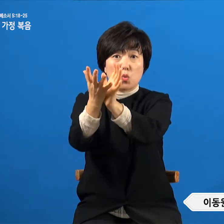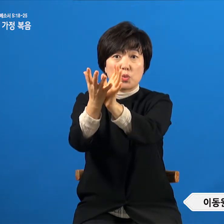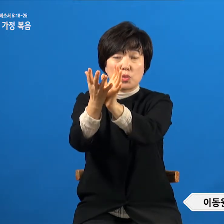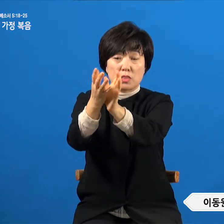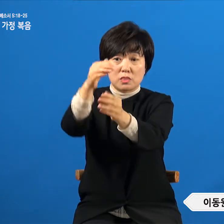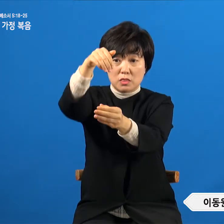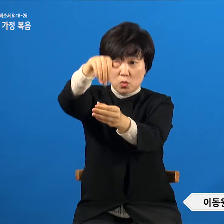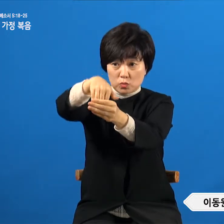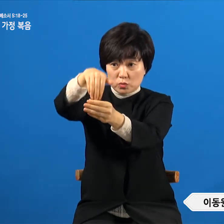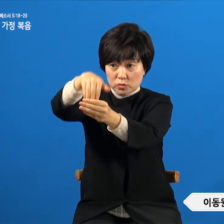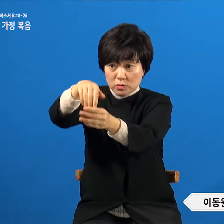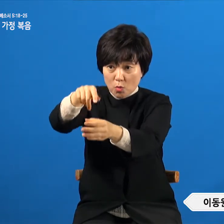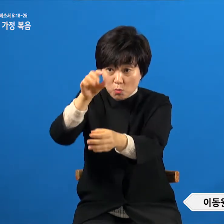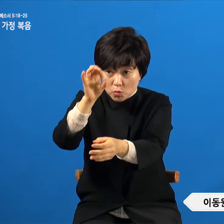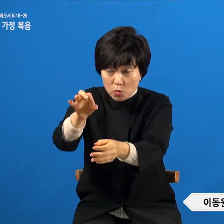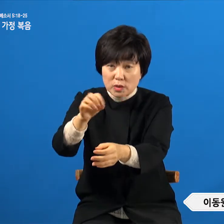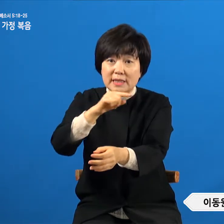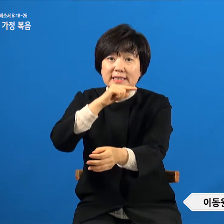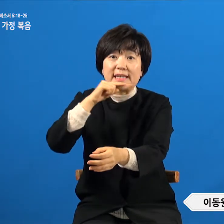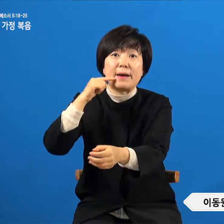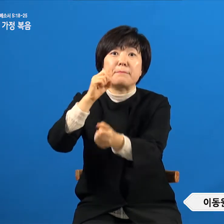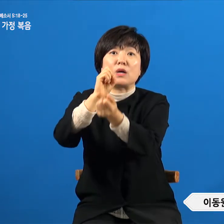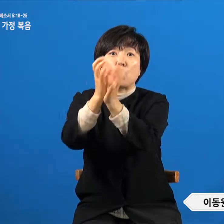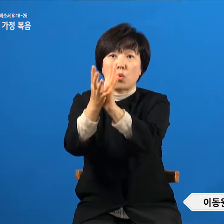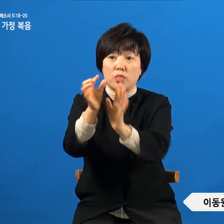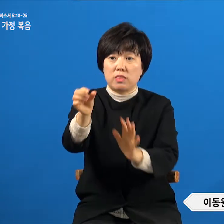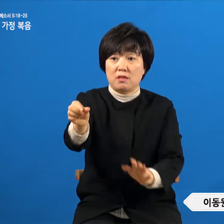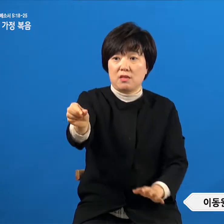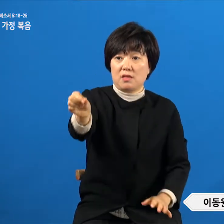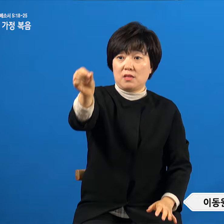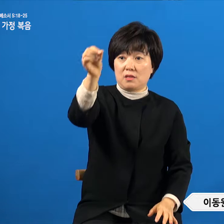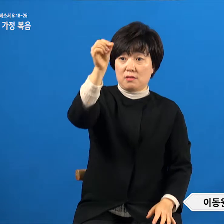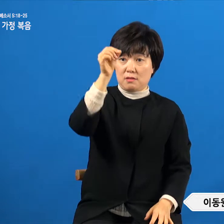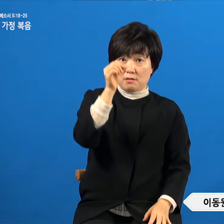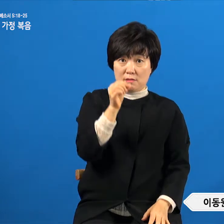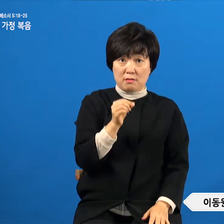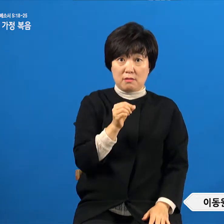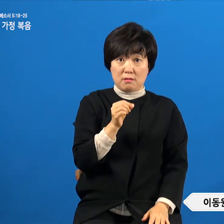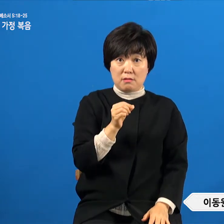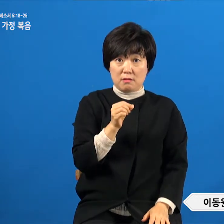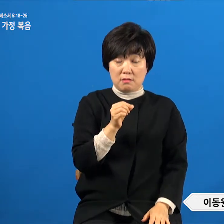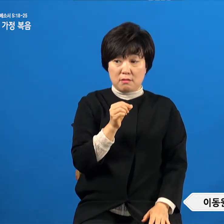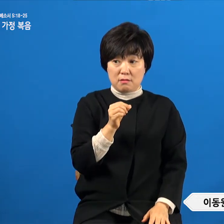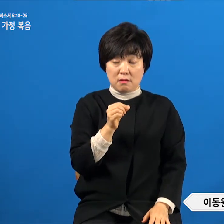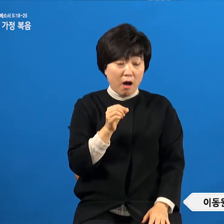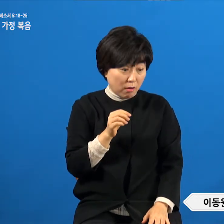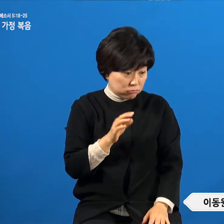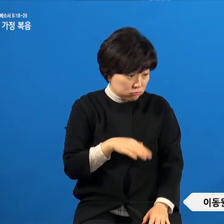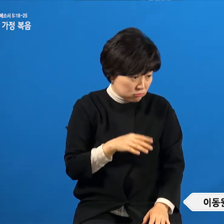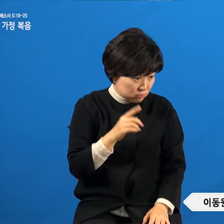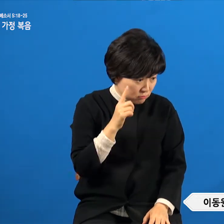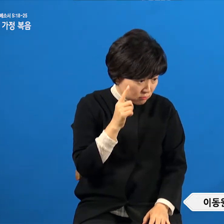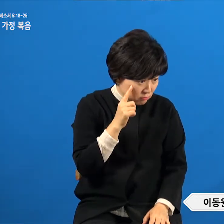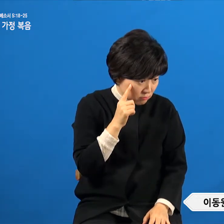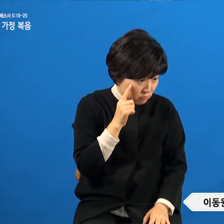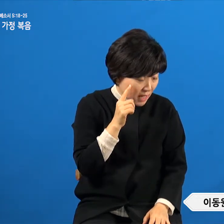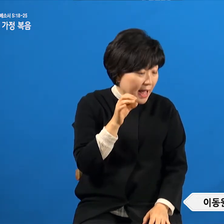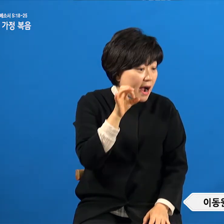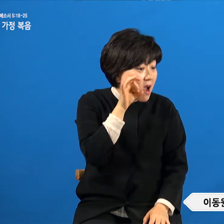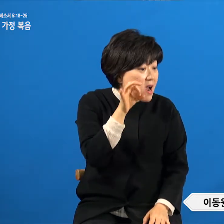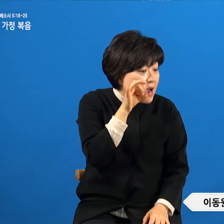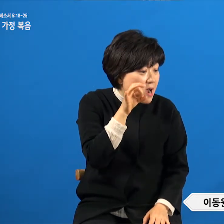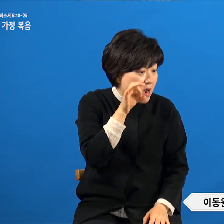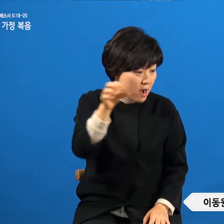개 꽂혀 있는 것을 보더니 꽃 하나를, 장미꽃을 딱 뽑는 거예요. 아담아, 캔디 그냥 집어.